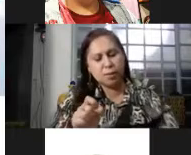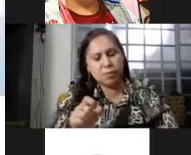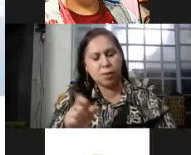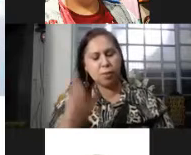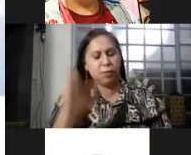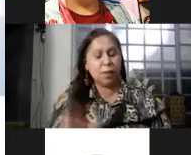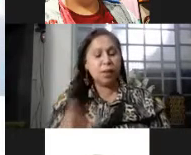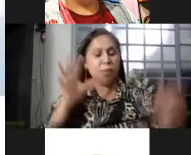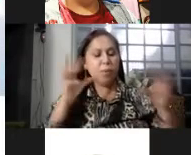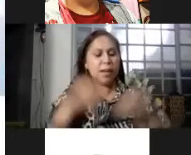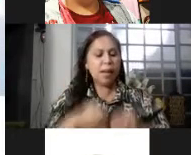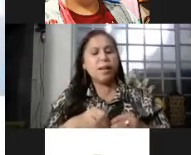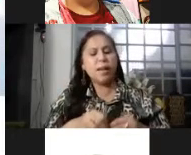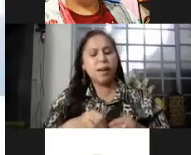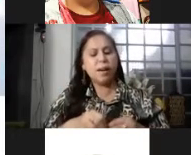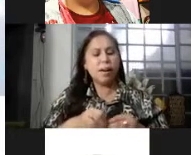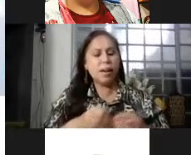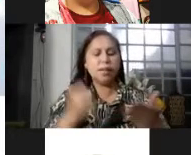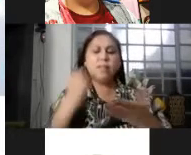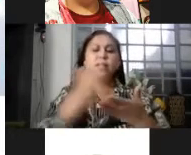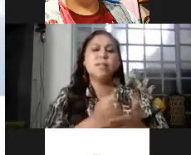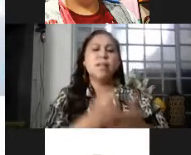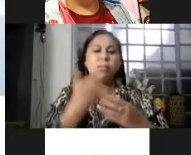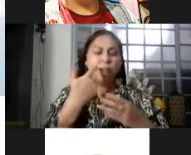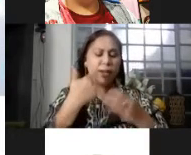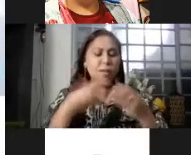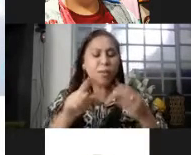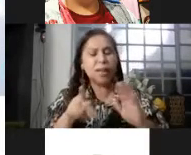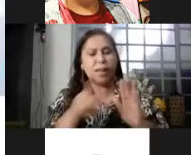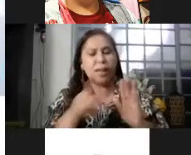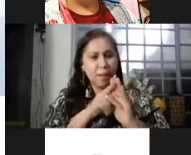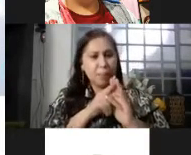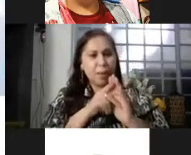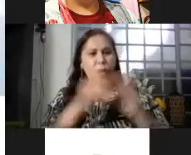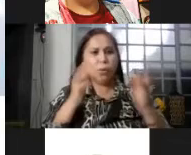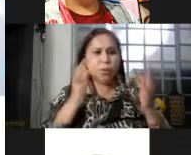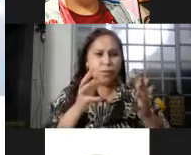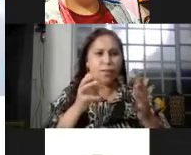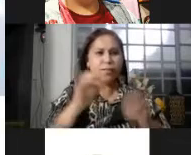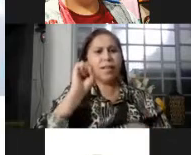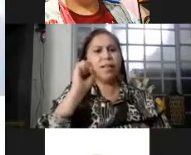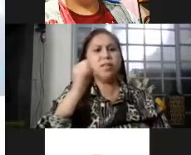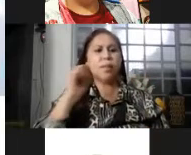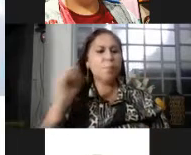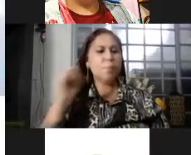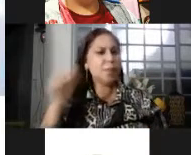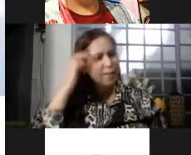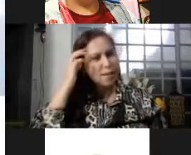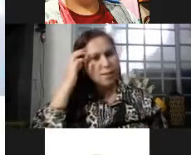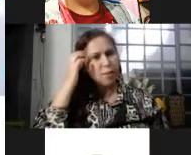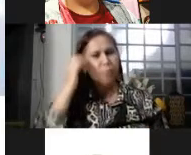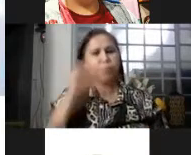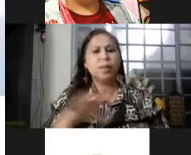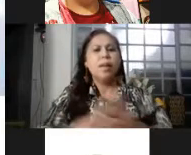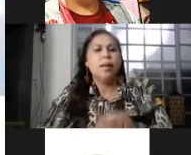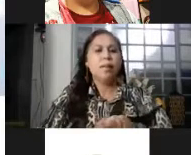segunda coluna, porque ele agrega características da língua dele, né? Hoje vocês viram a questão da